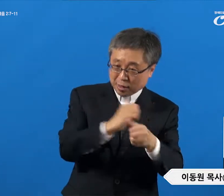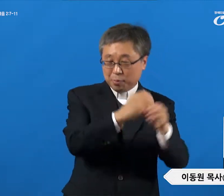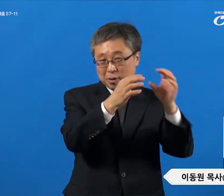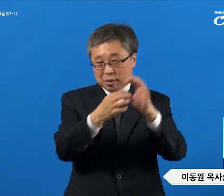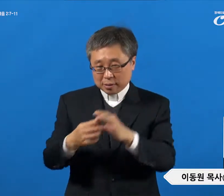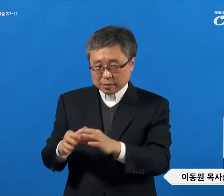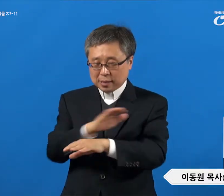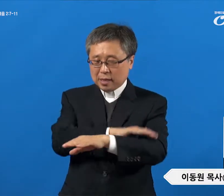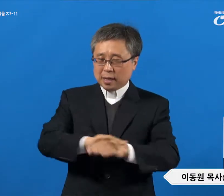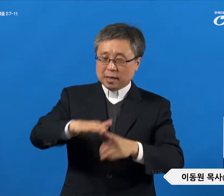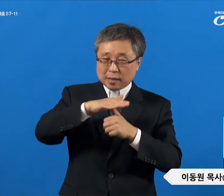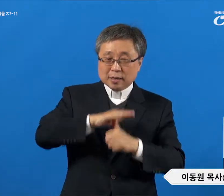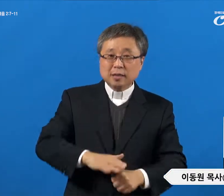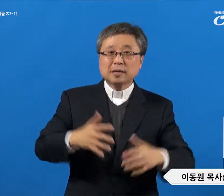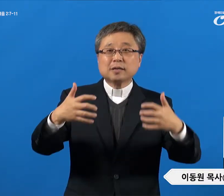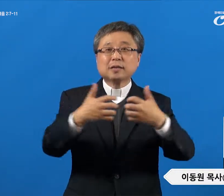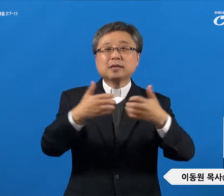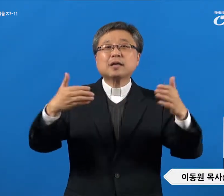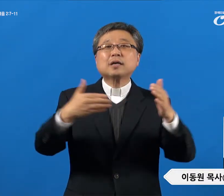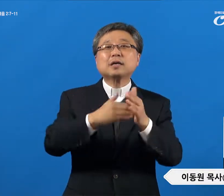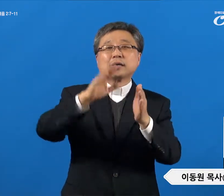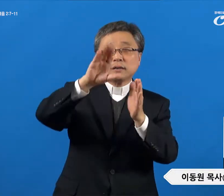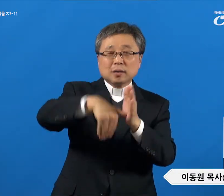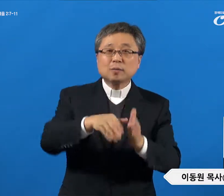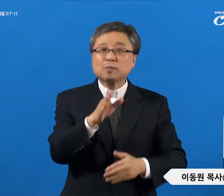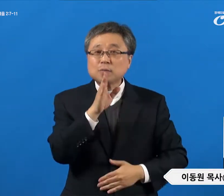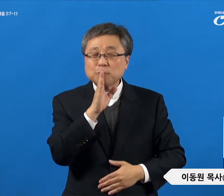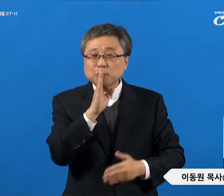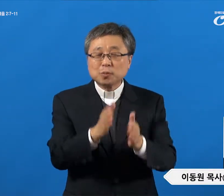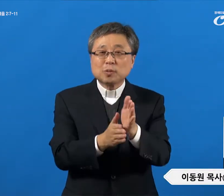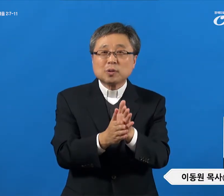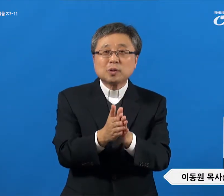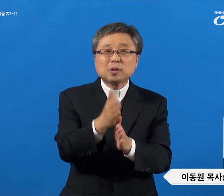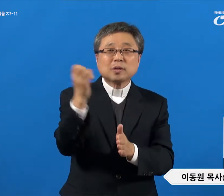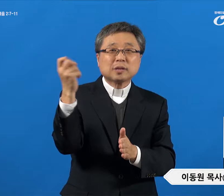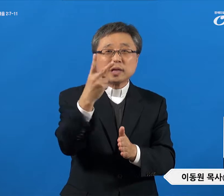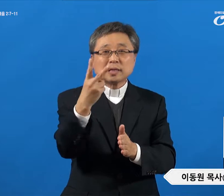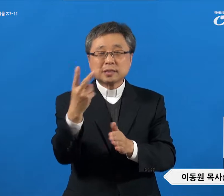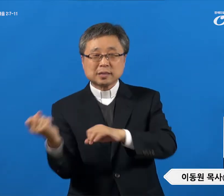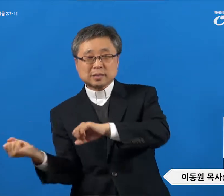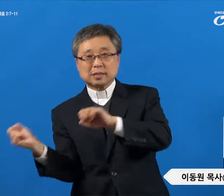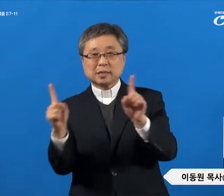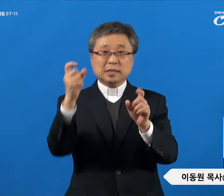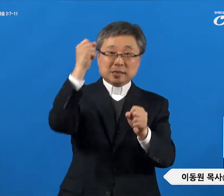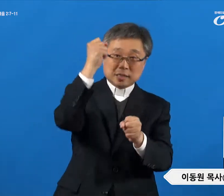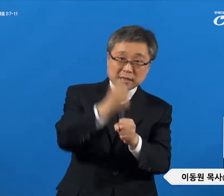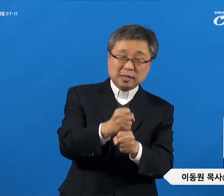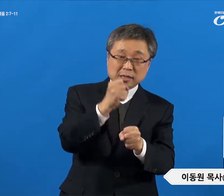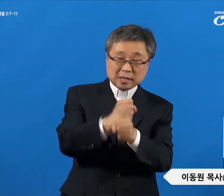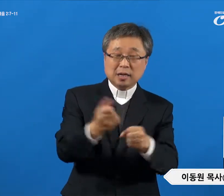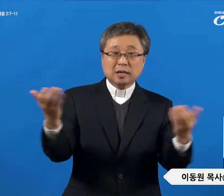견뎠어요. 전쟁이 끝났을 때 바로 이 도시를 재건하는 일에 이 교회가 중심적 역할을